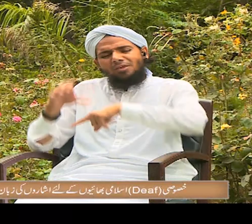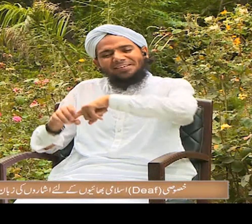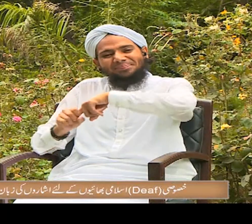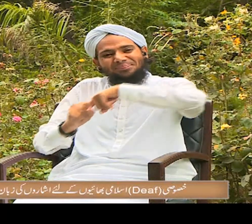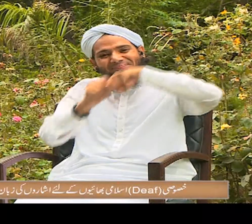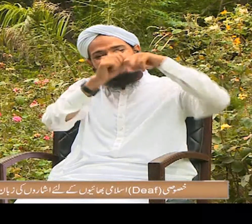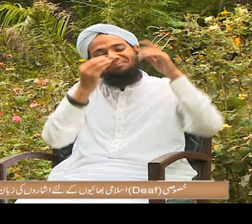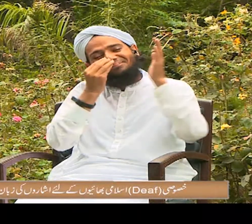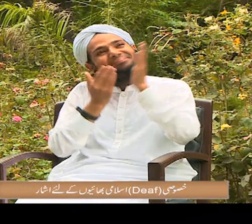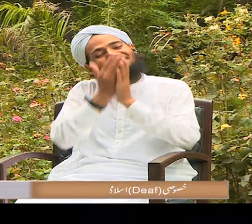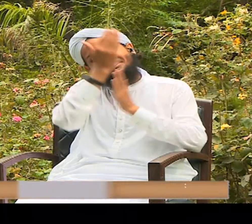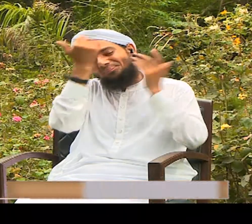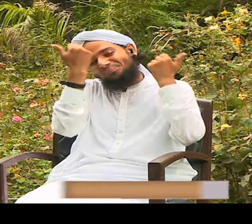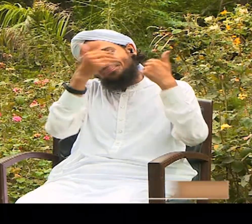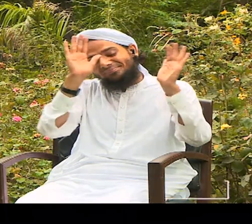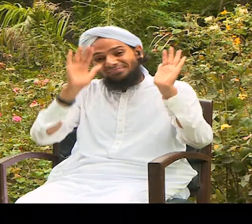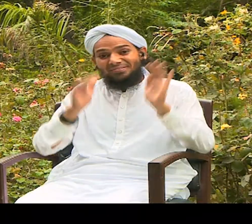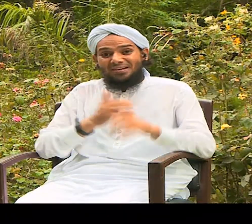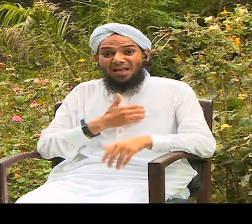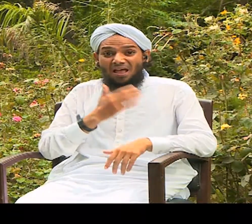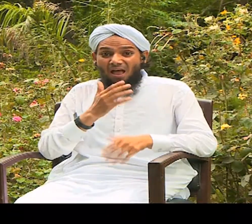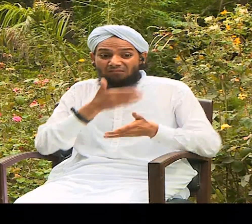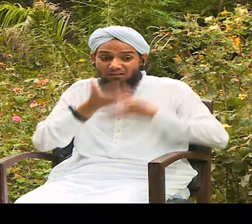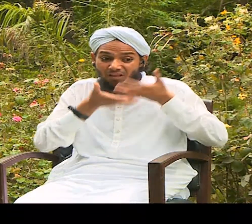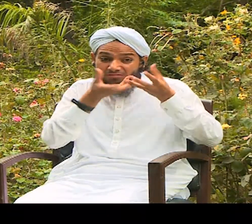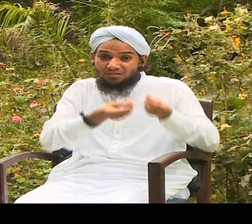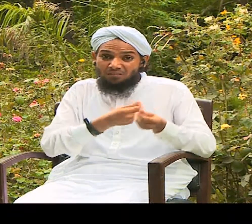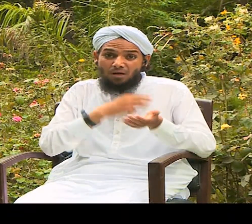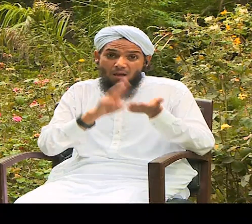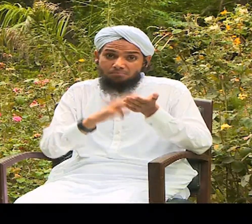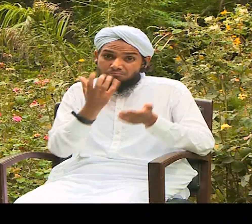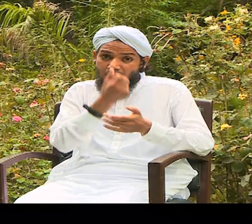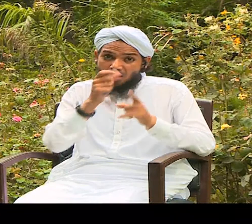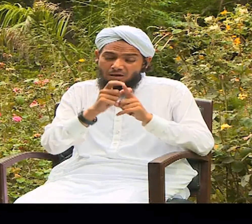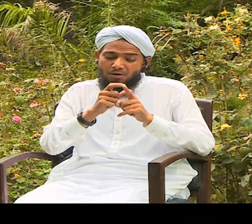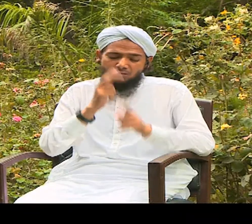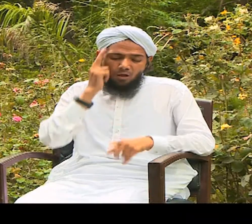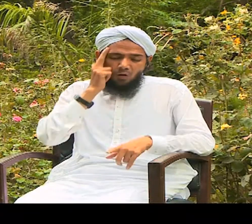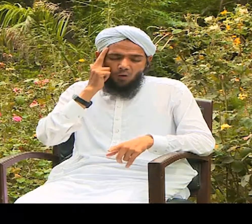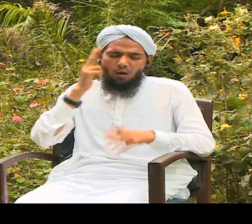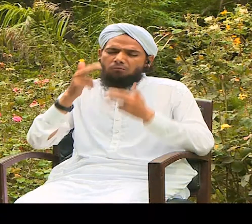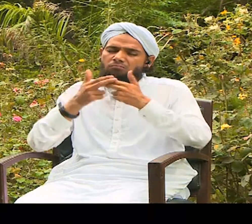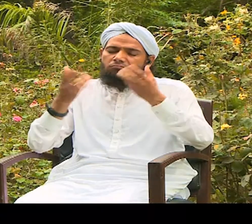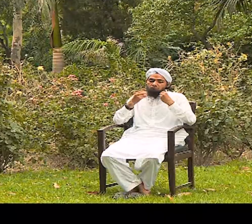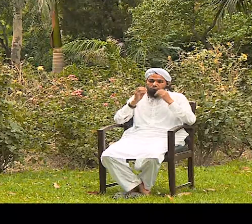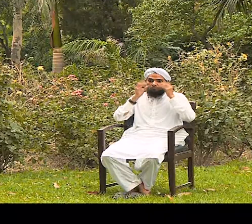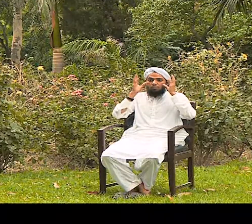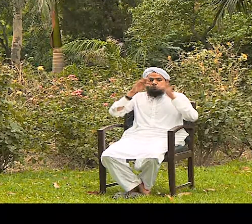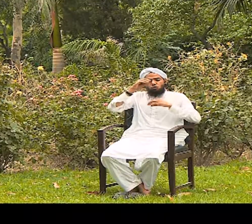پکڑ کر تجھے جنت میں لے جائے گی۔ حضرت سیدنا مالک بن دینار رحمت اللہ علیہ فرماتے ہیں، جب صبح ہوئی